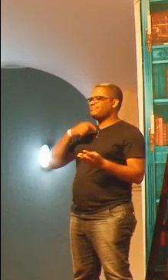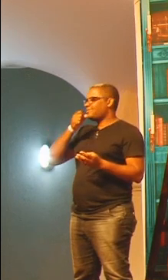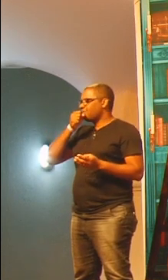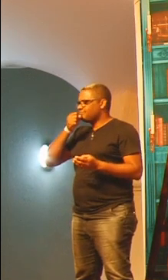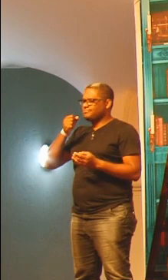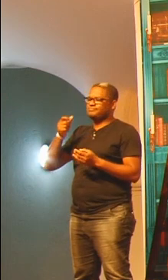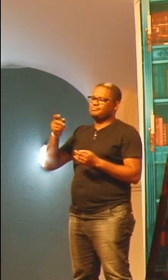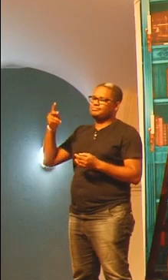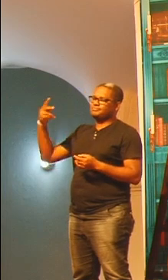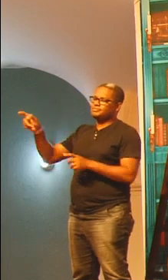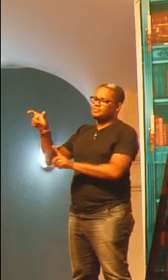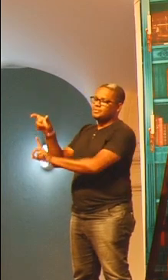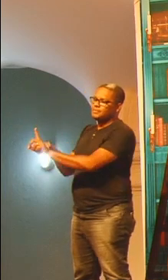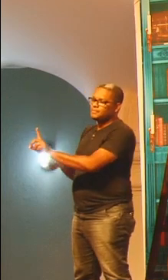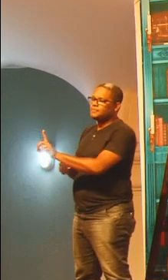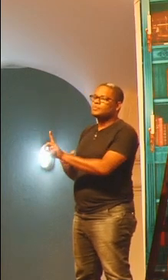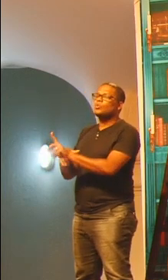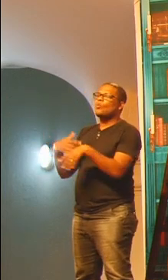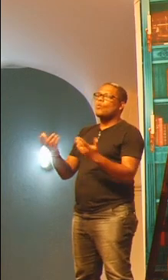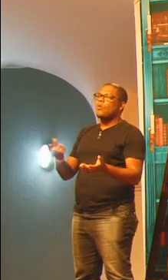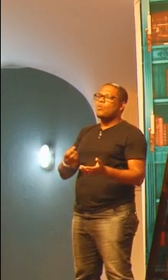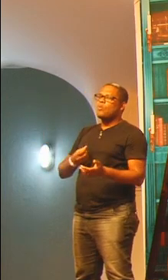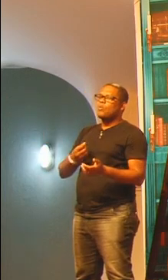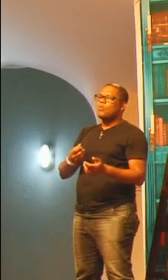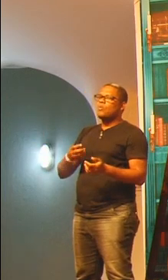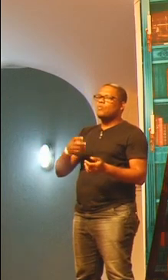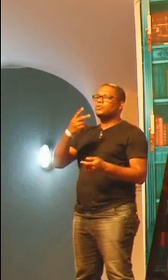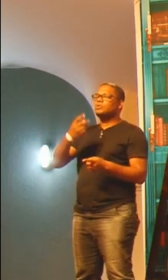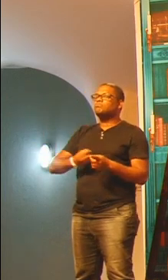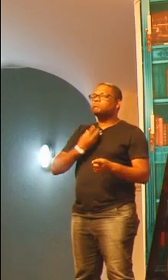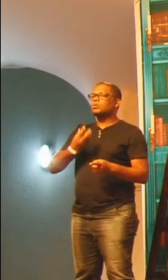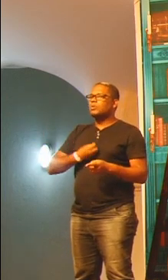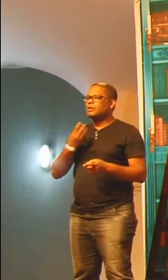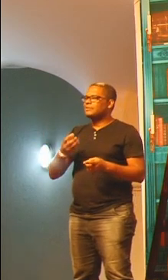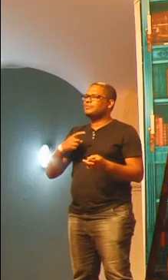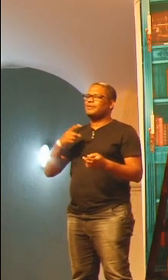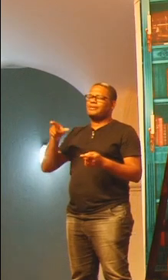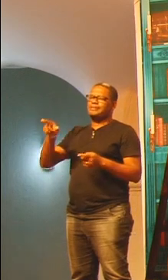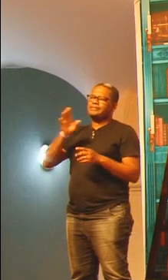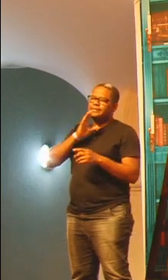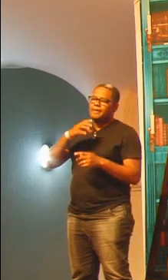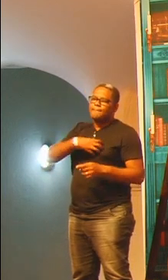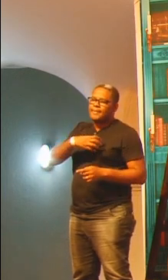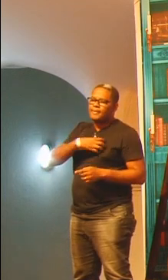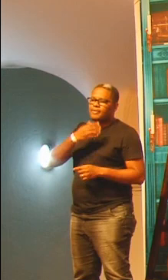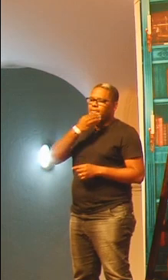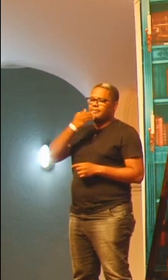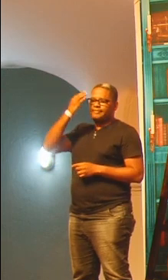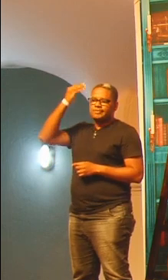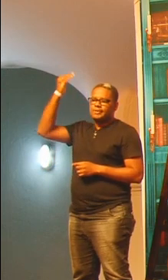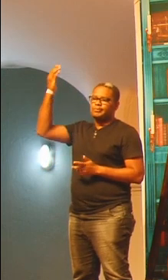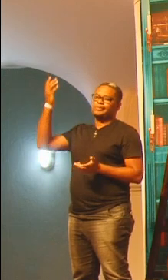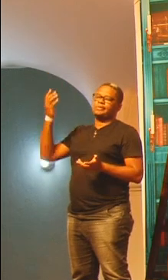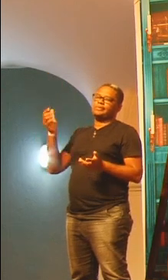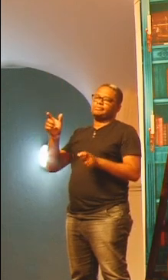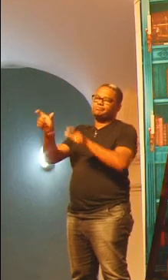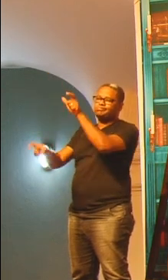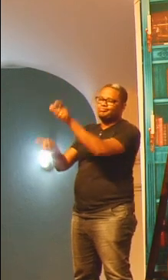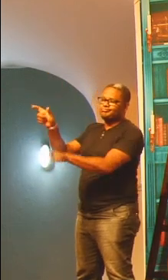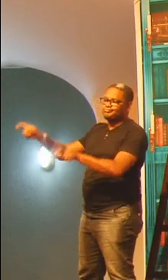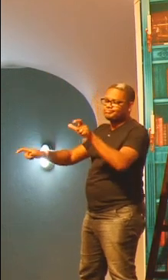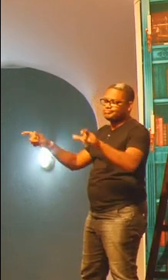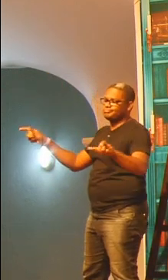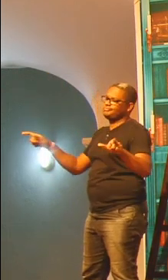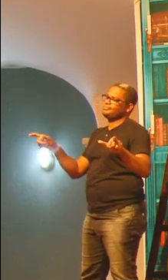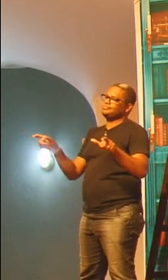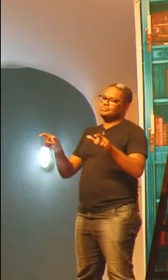costuma dizer, poeta, quais são as suas maiores influências como poeta? Ele diz Caetano, Chico, João Cabral, ele põe eles no meio